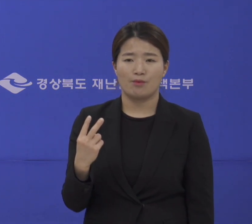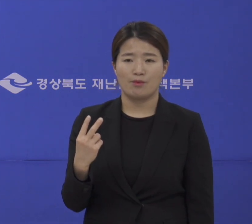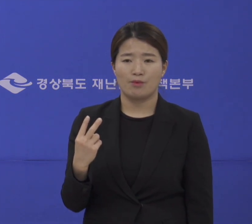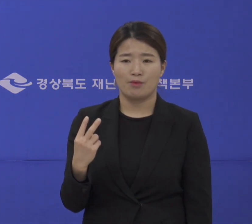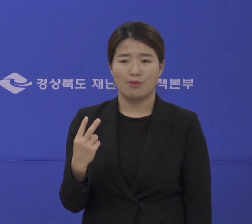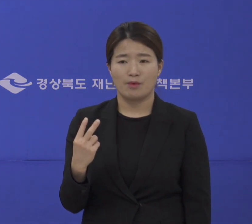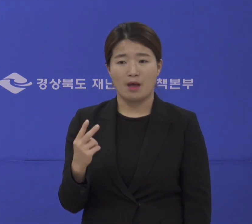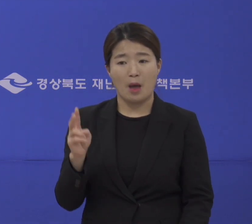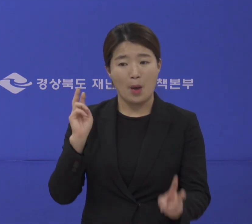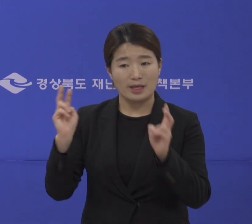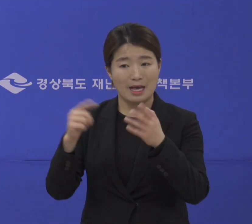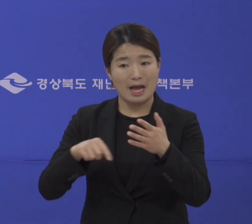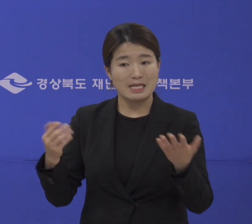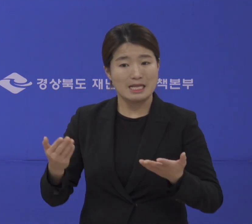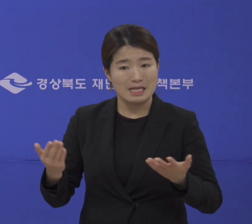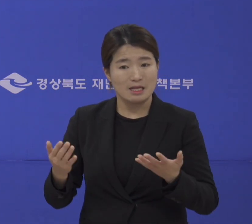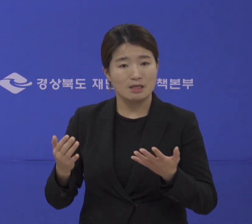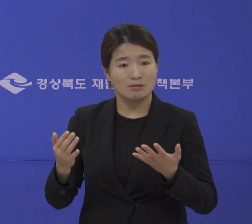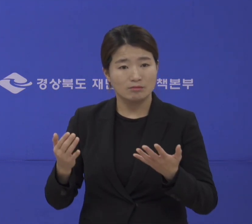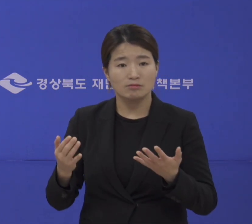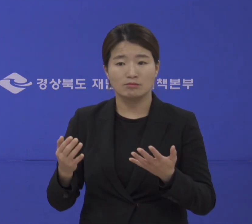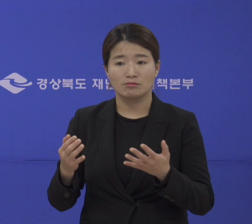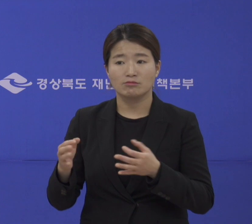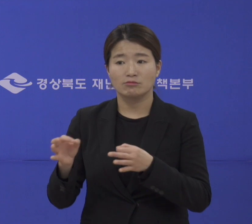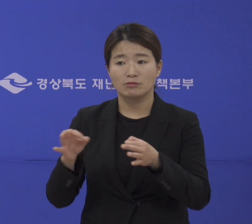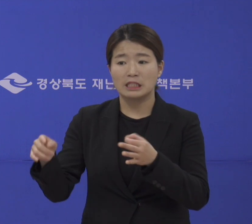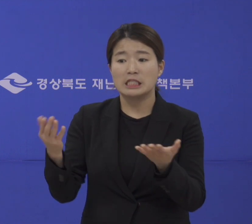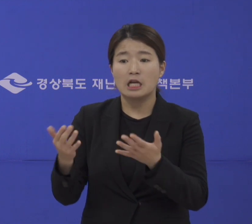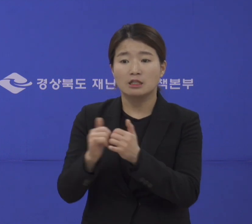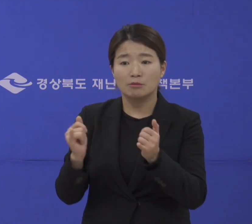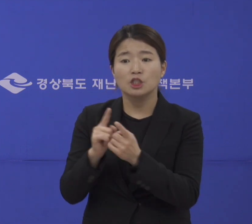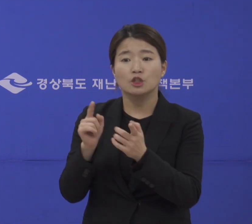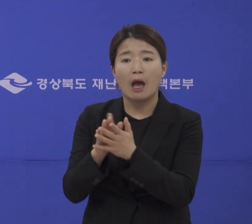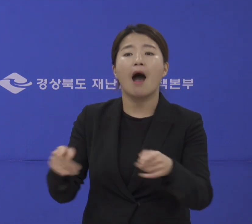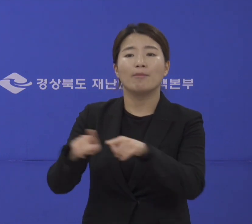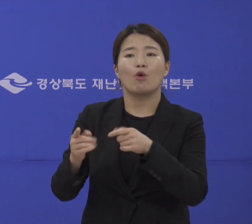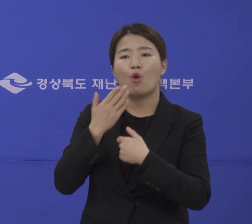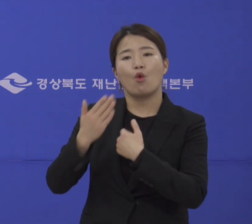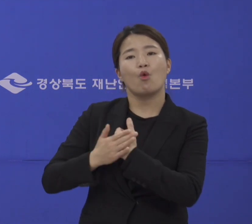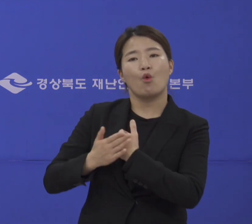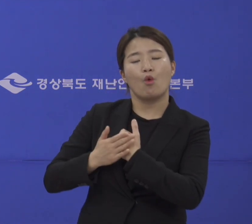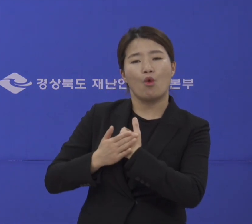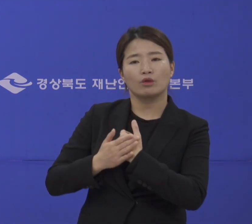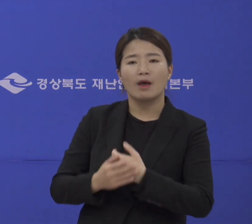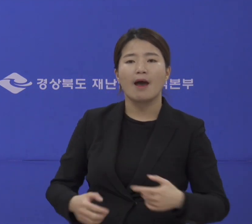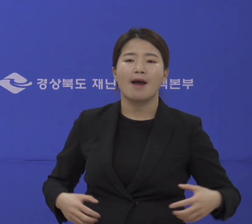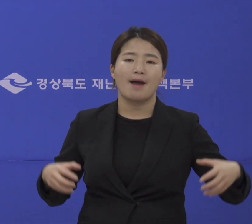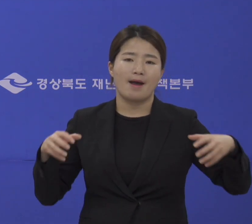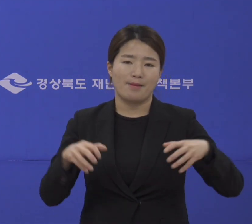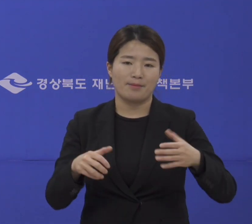안에 업소에 계시는 분들도 적극적으로 동참을 해주고 계십니다. 이런 분들하고 함께 하더라고.